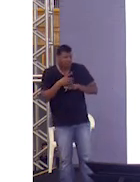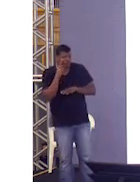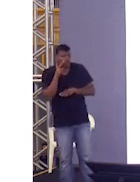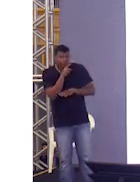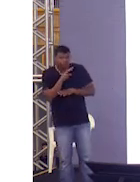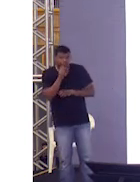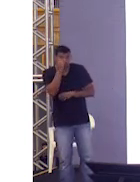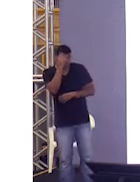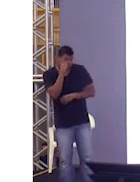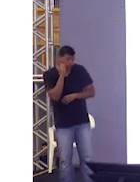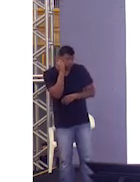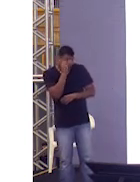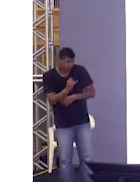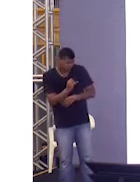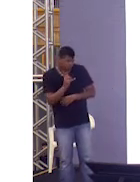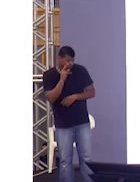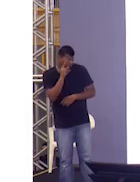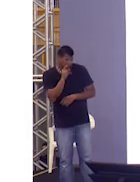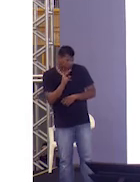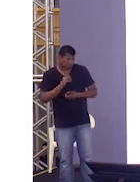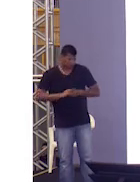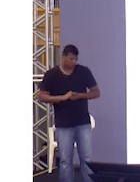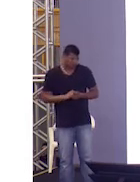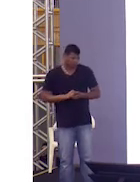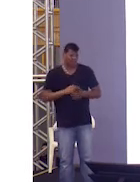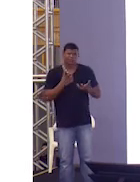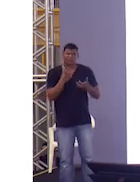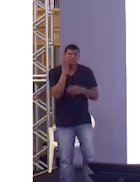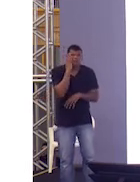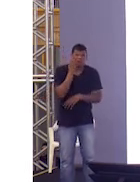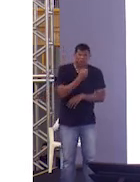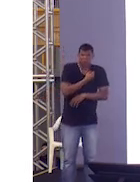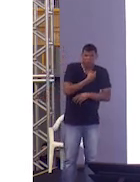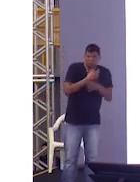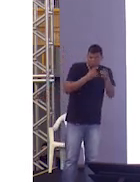cada 333. Como é que eu vou fazer isso?